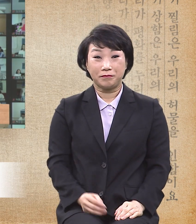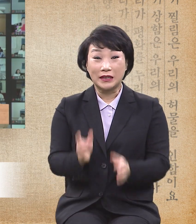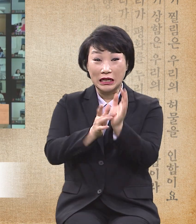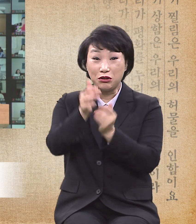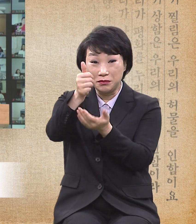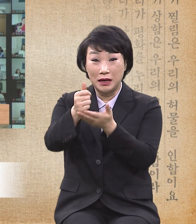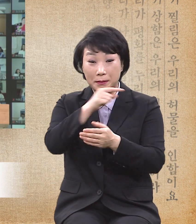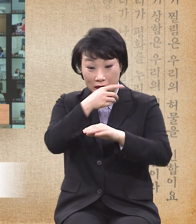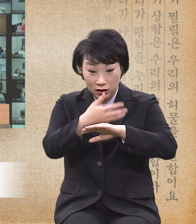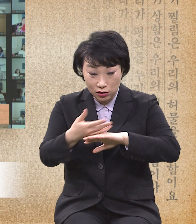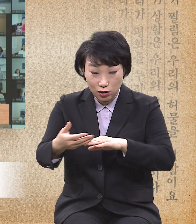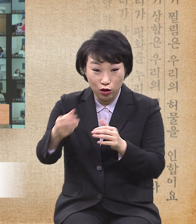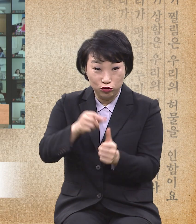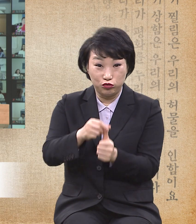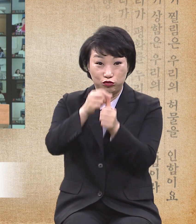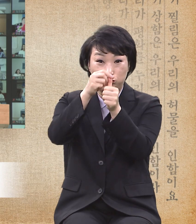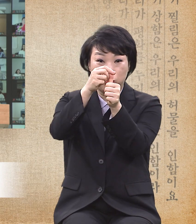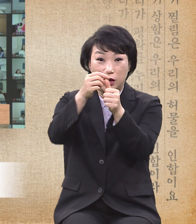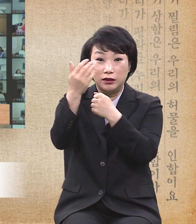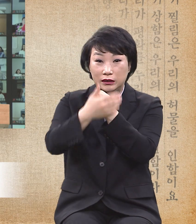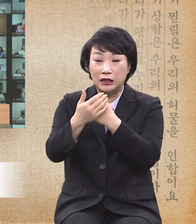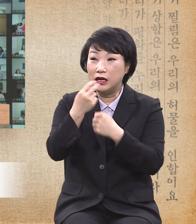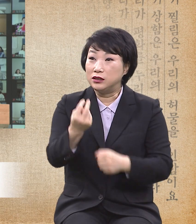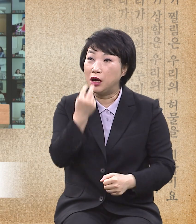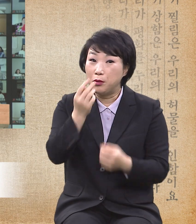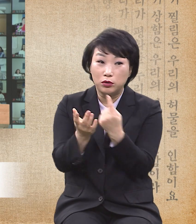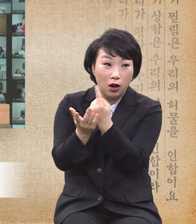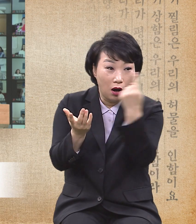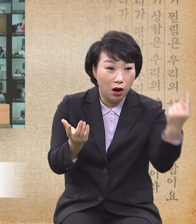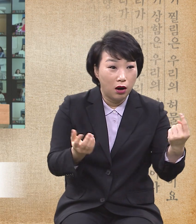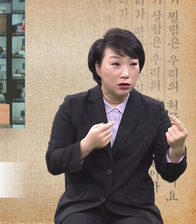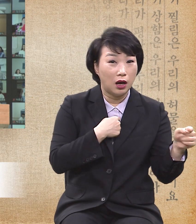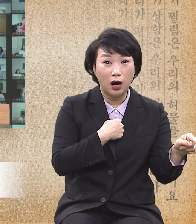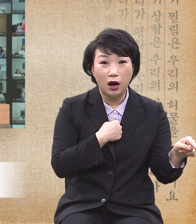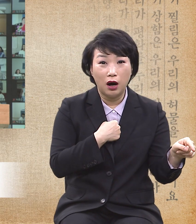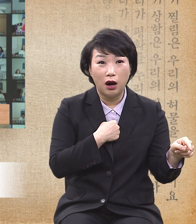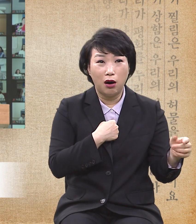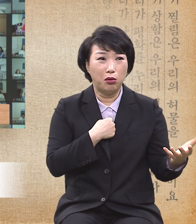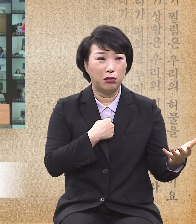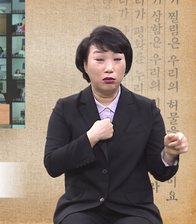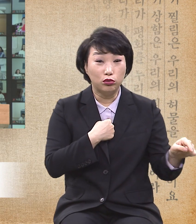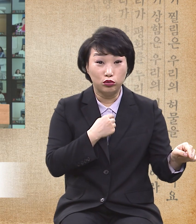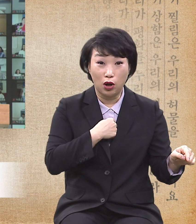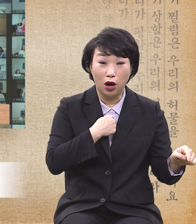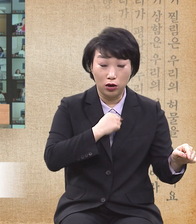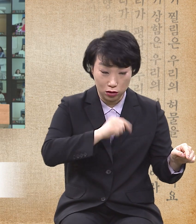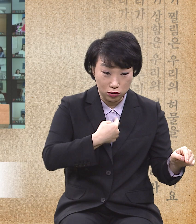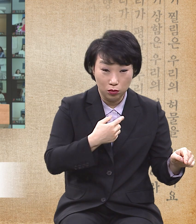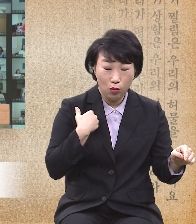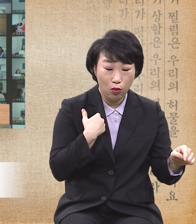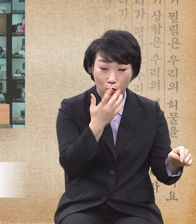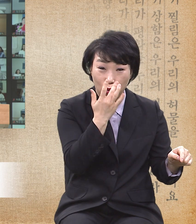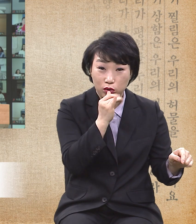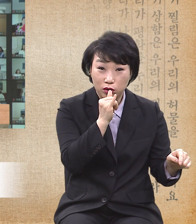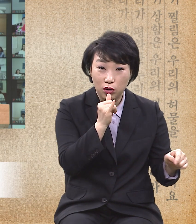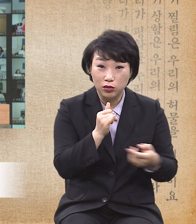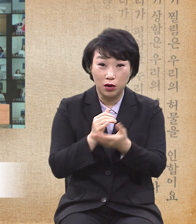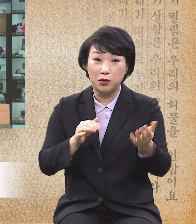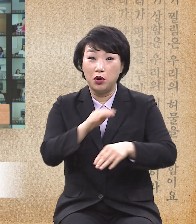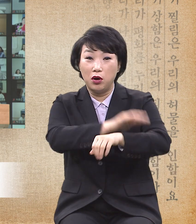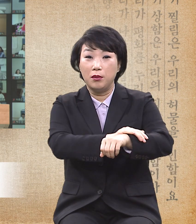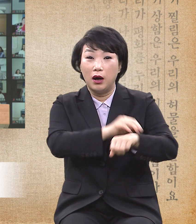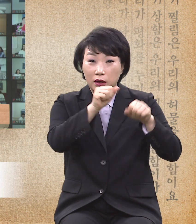예수가 피쏟아 구원하신 이 은혜의 생명에서 떠났다고 할 때, 근데 본인은 몰라. 엠페는